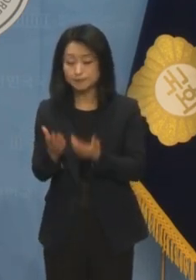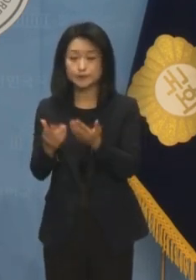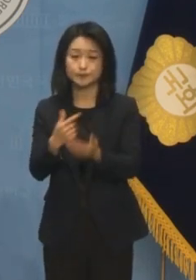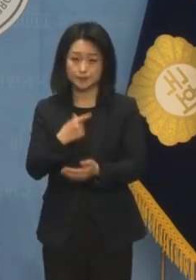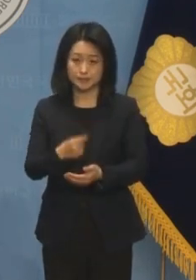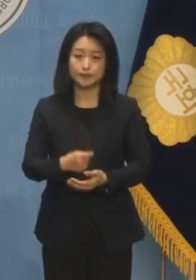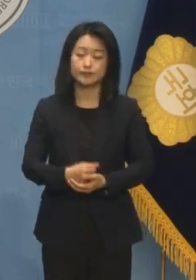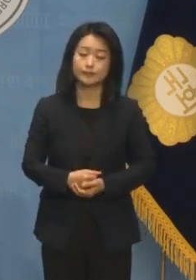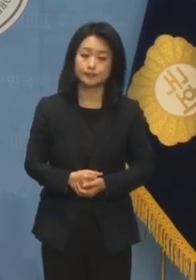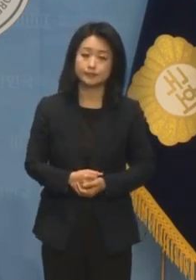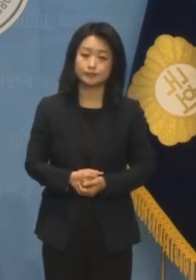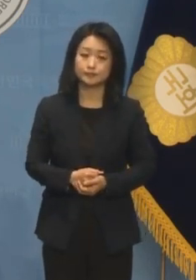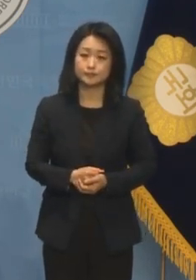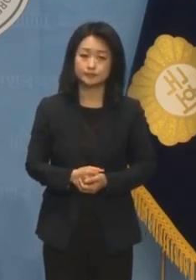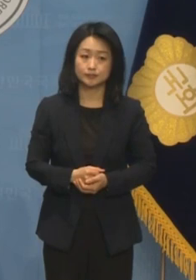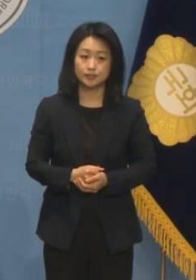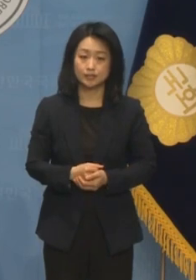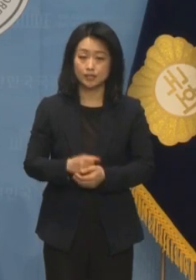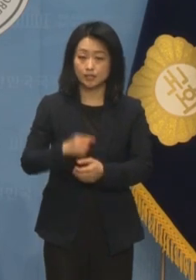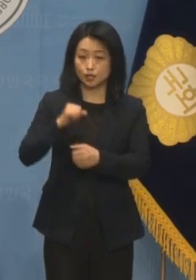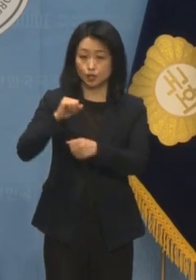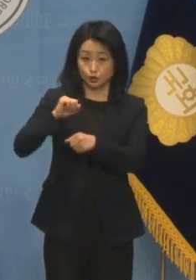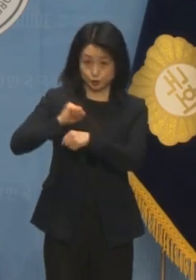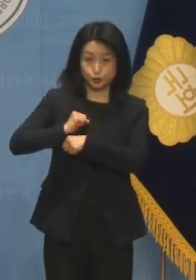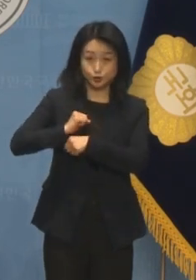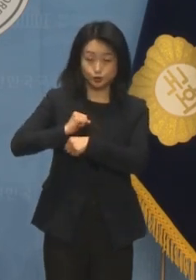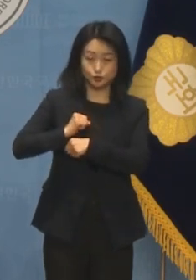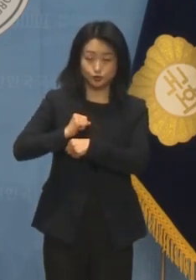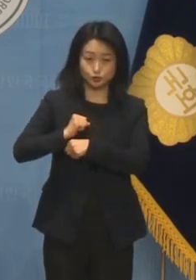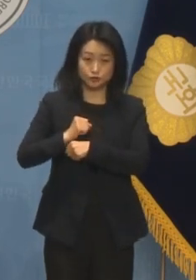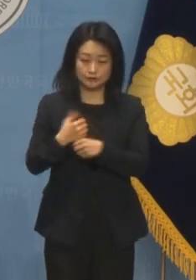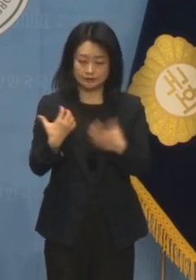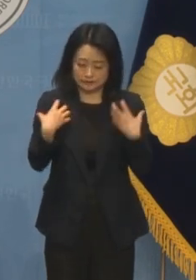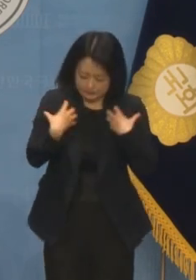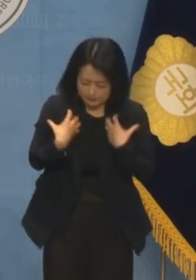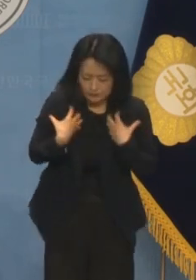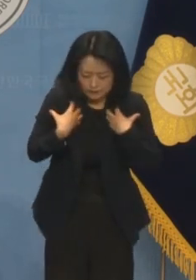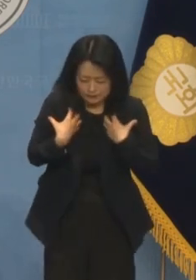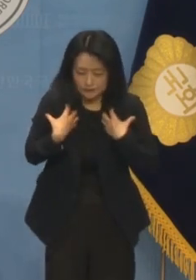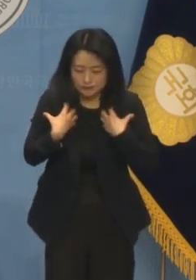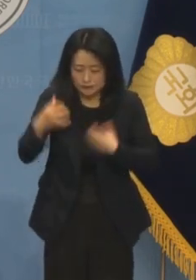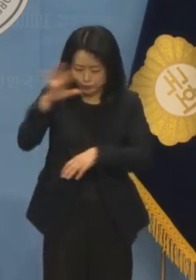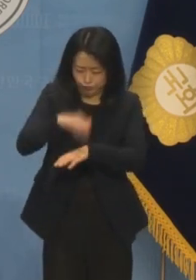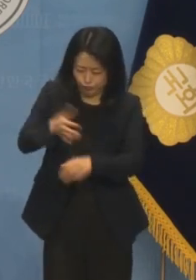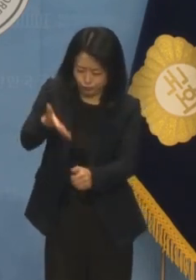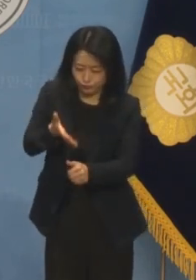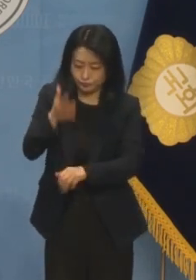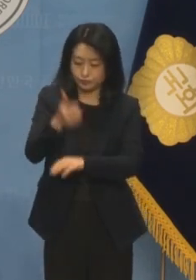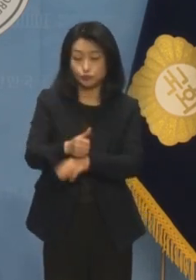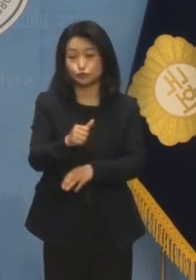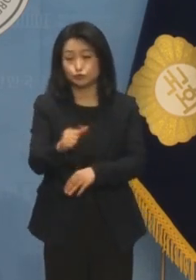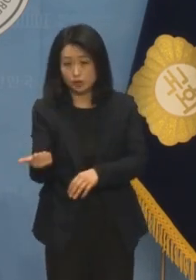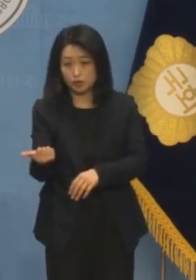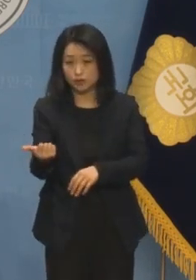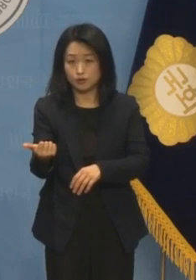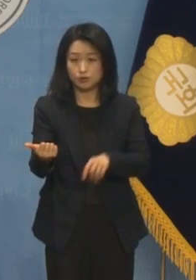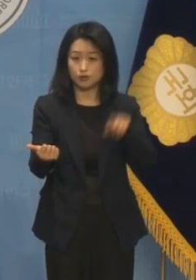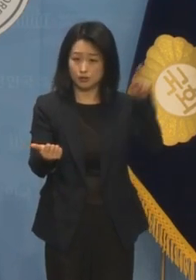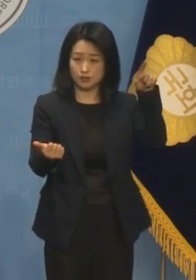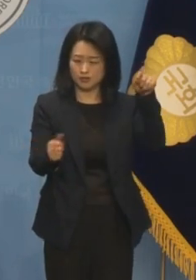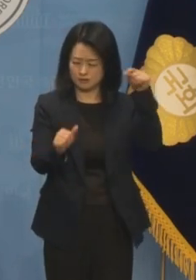전합니다 려를 받던 훈련병이 사망하는 사건이 발생했습니다 상관에 아니한